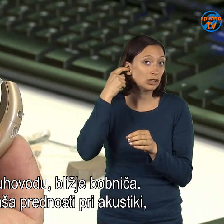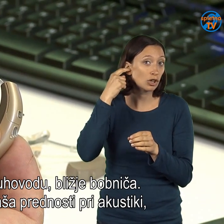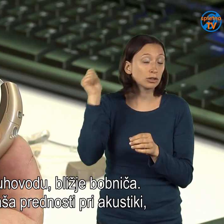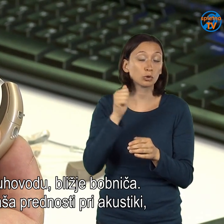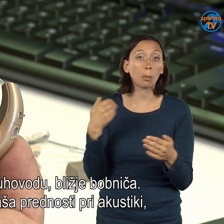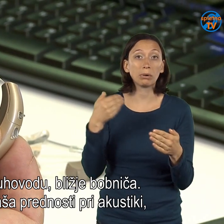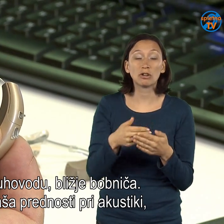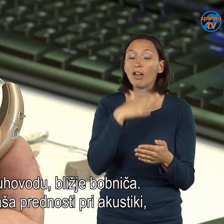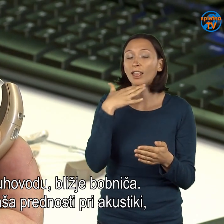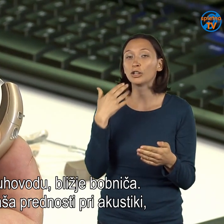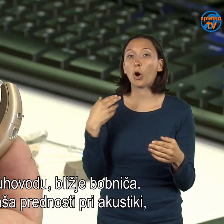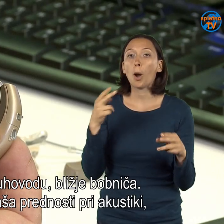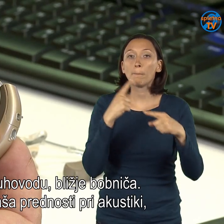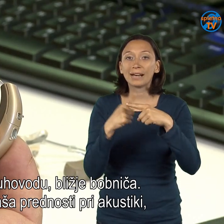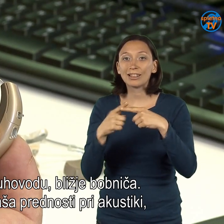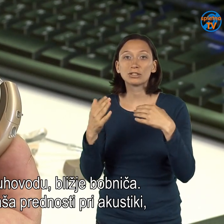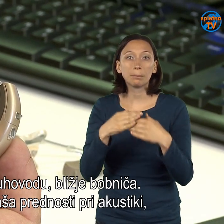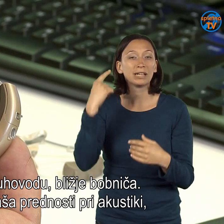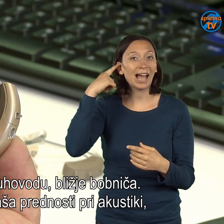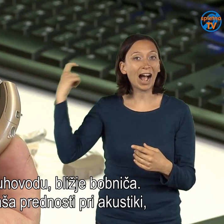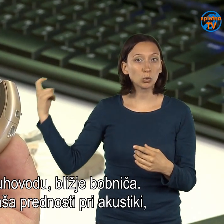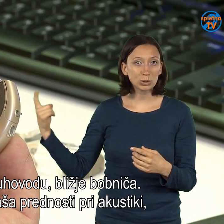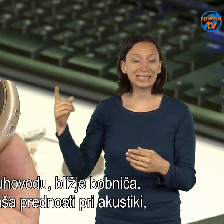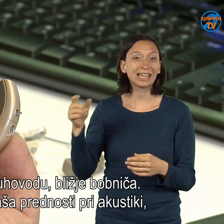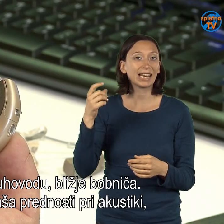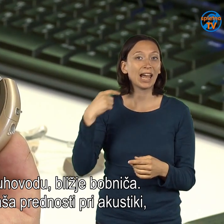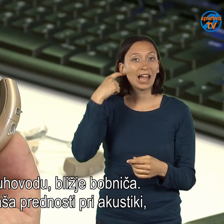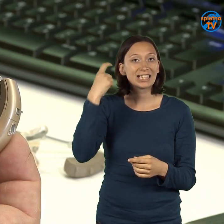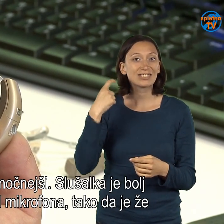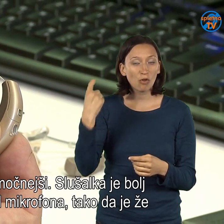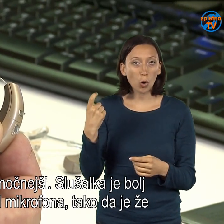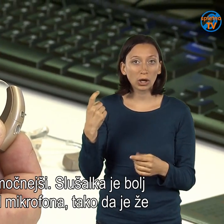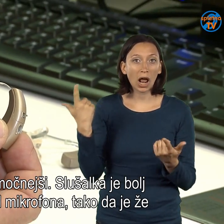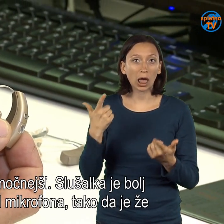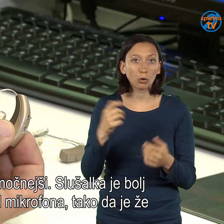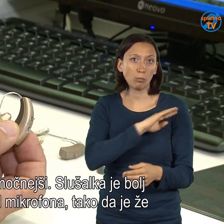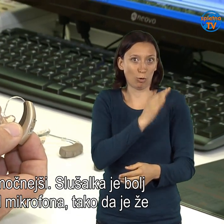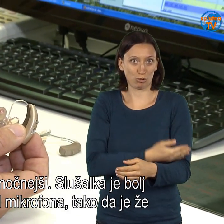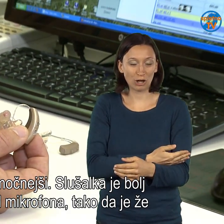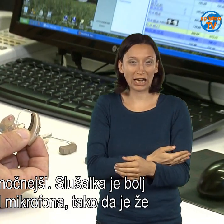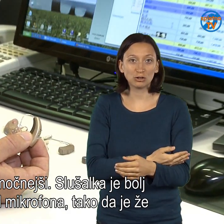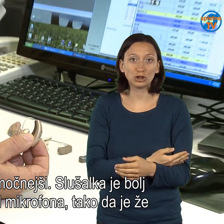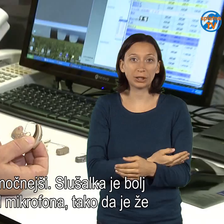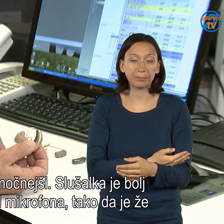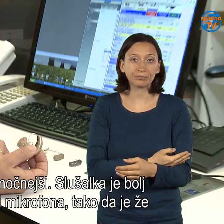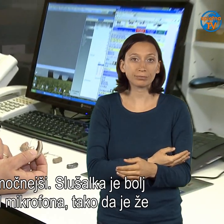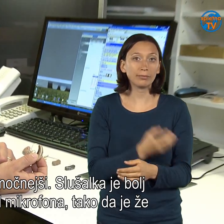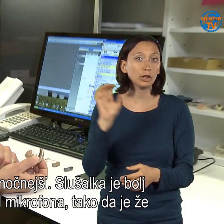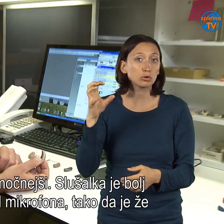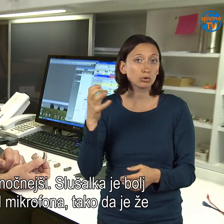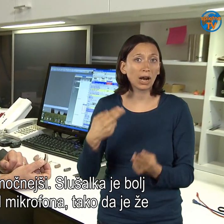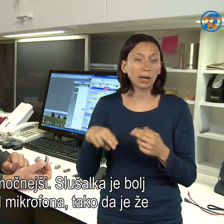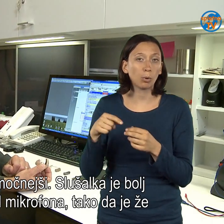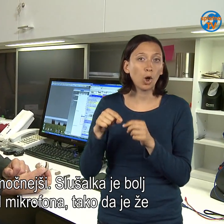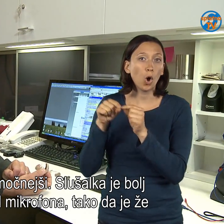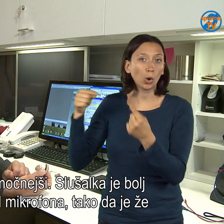prinaša precejšnje prednosti pri akustiki, ker je zvok lahko močnejši, slušalka je